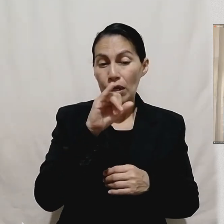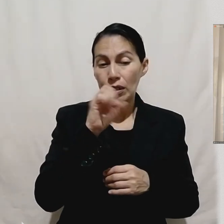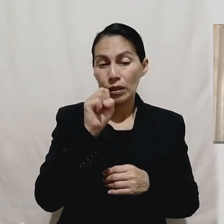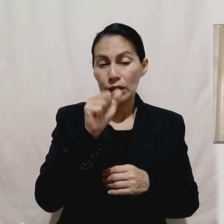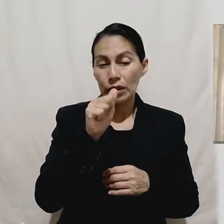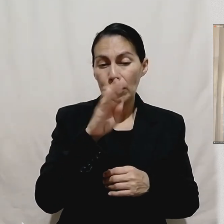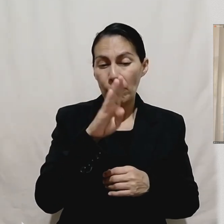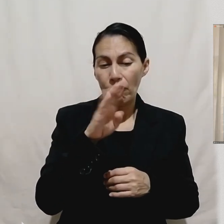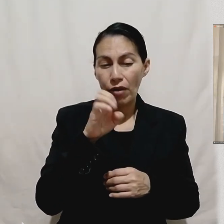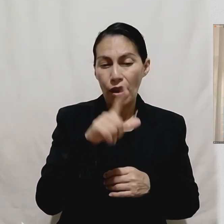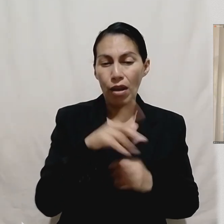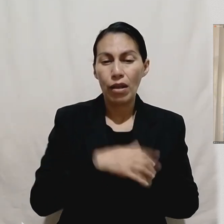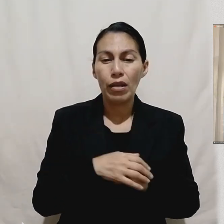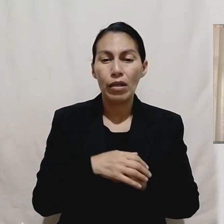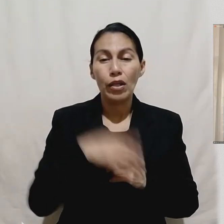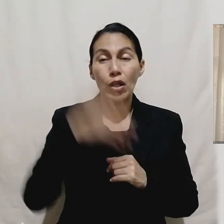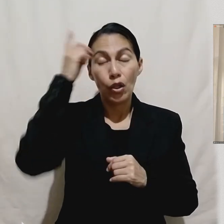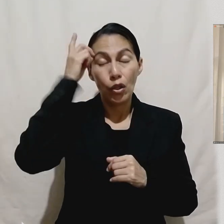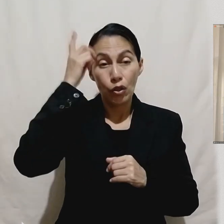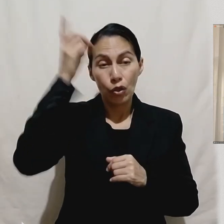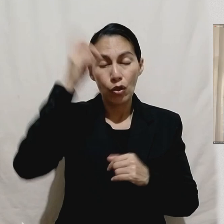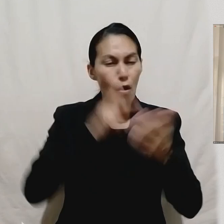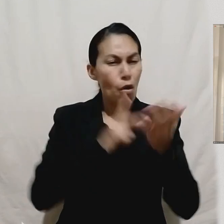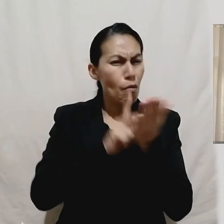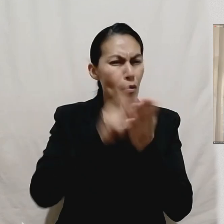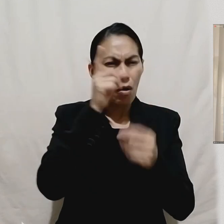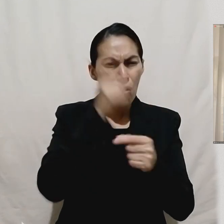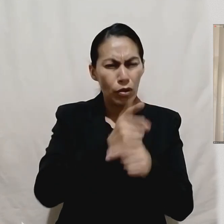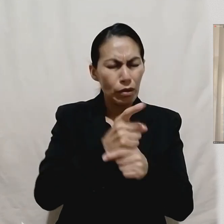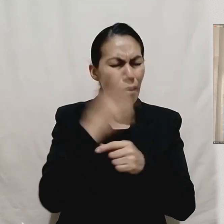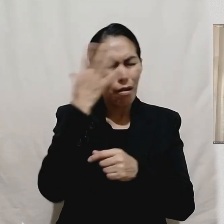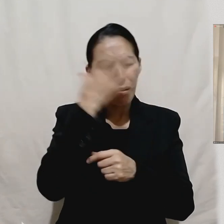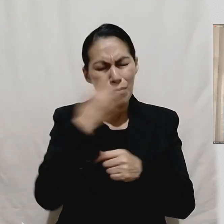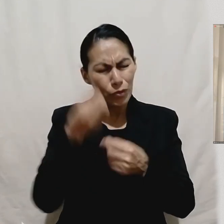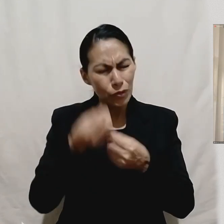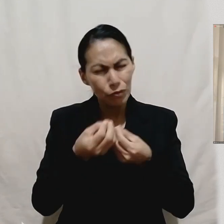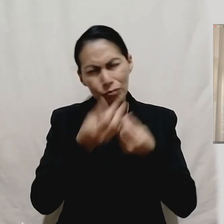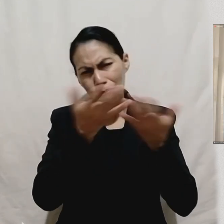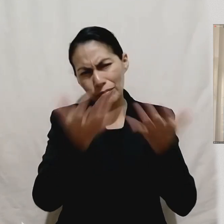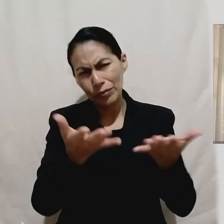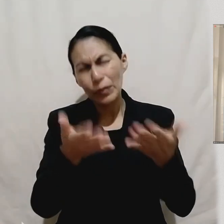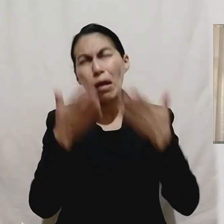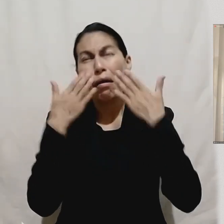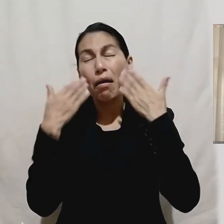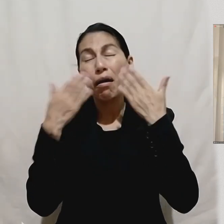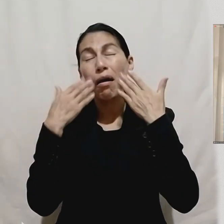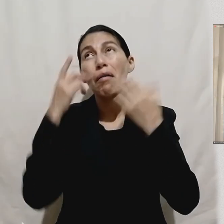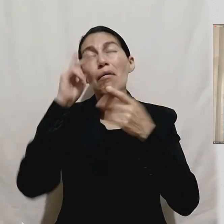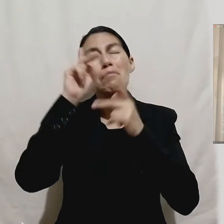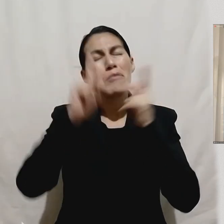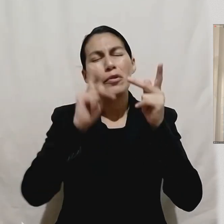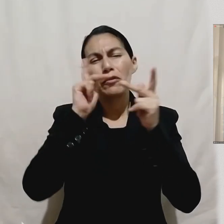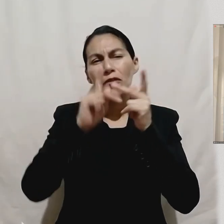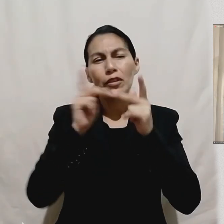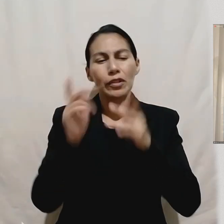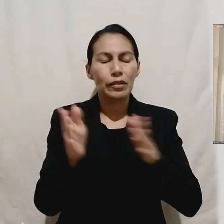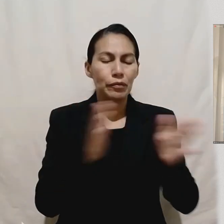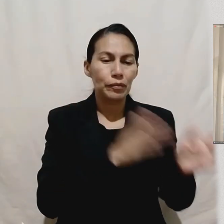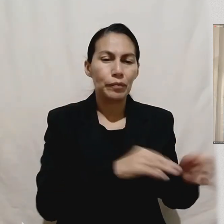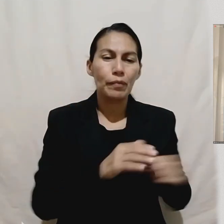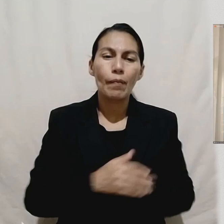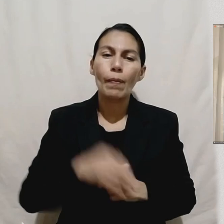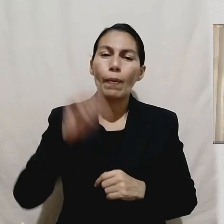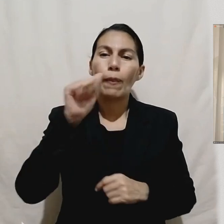oración contigo para que Dios obre su voluntad maravillosa siempre agradable y perfecta